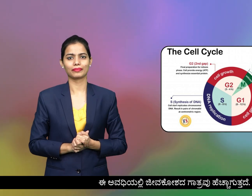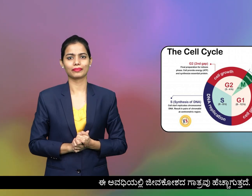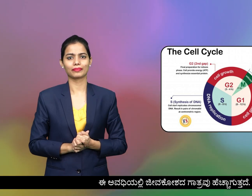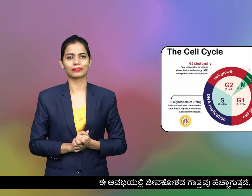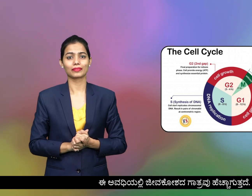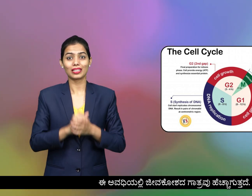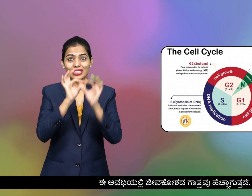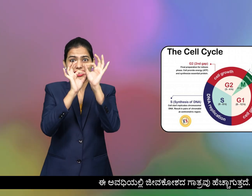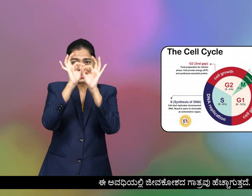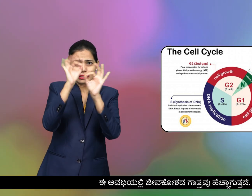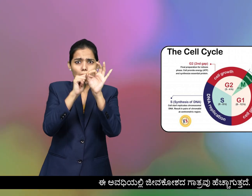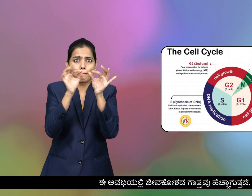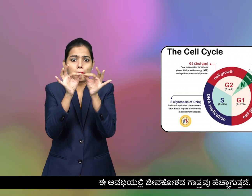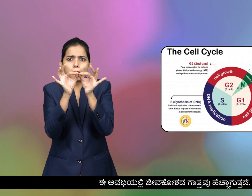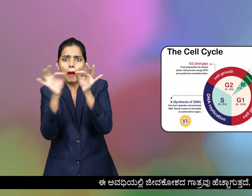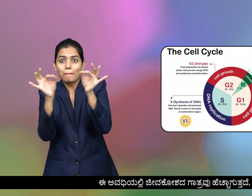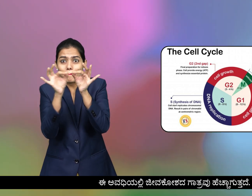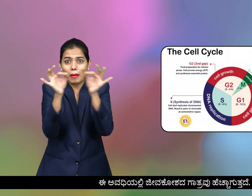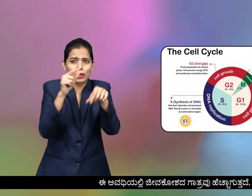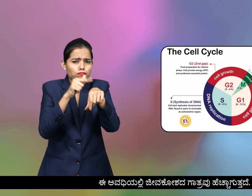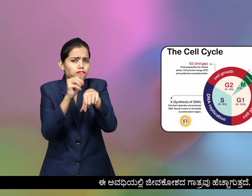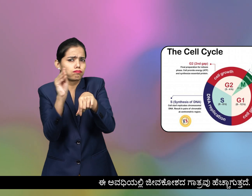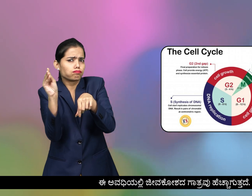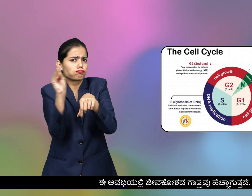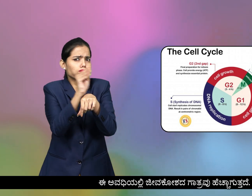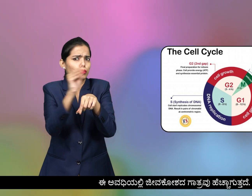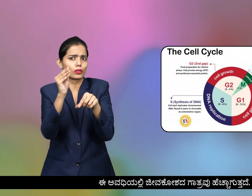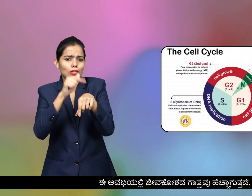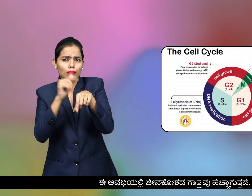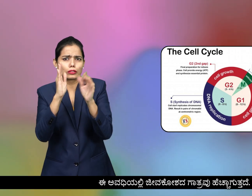ಈ ಅವಧಿಯಲ್ಲಿ ಜೀವಕೋಶದ ಗಾತ್ರವು ಹೆಚ್ಚಾಗುತ್ತೆ.